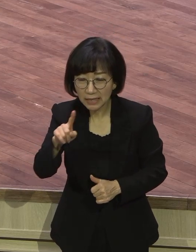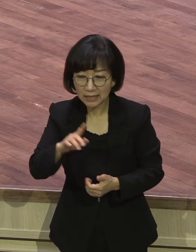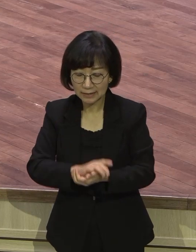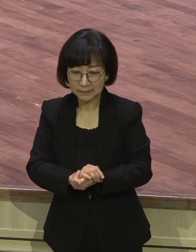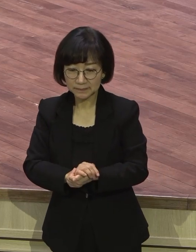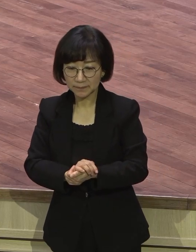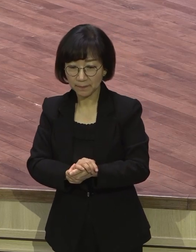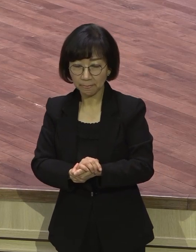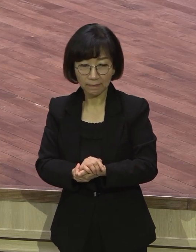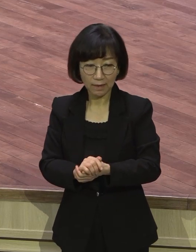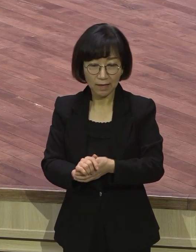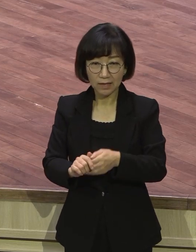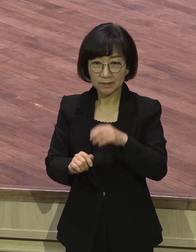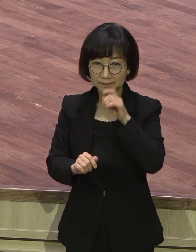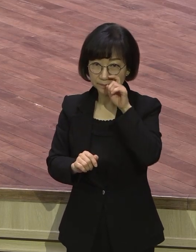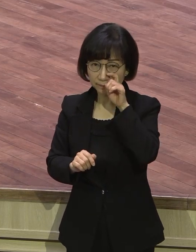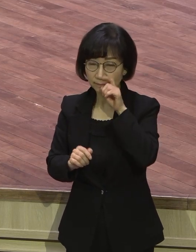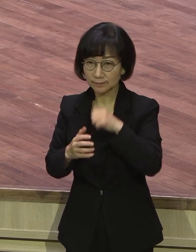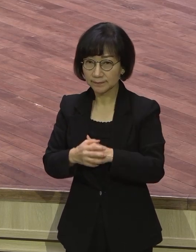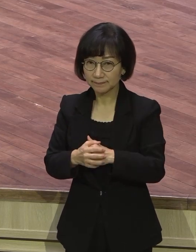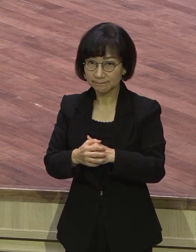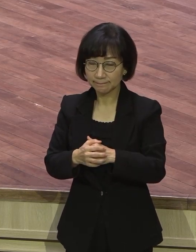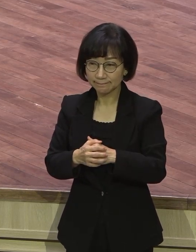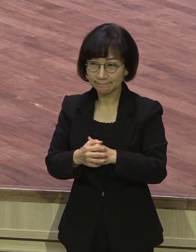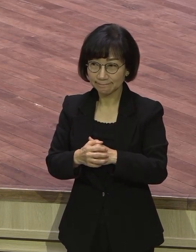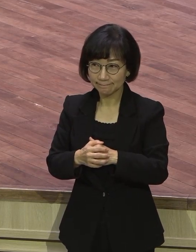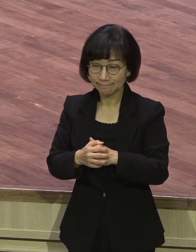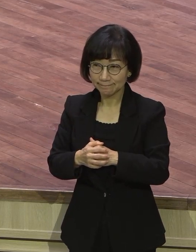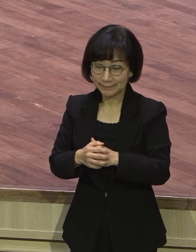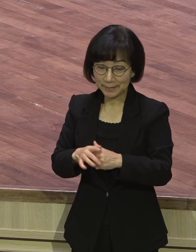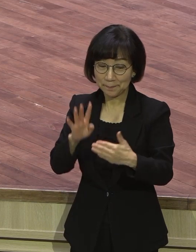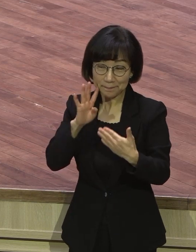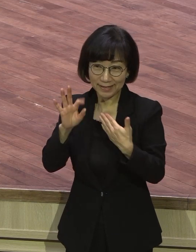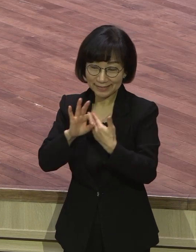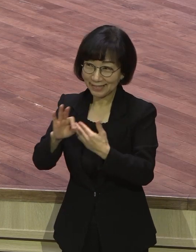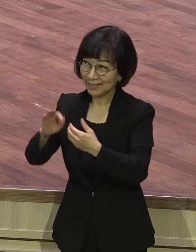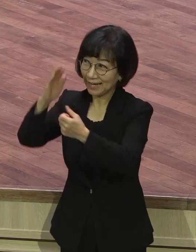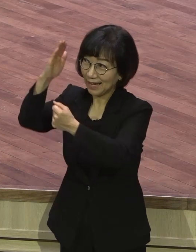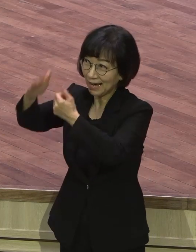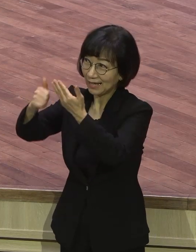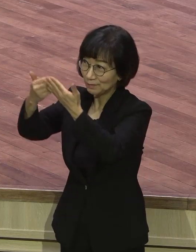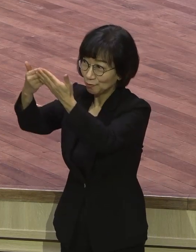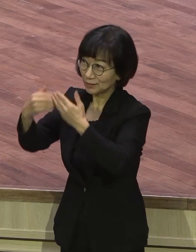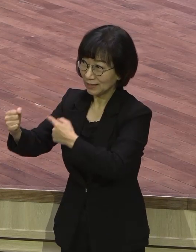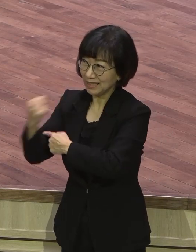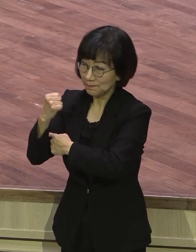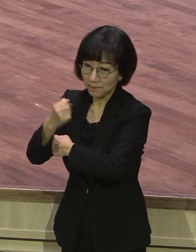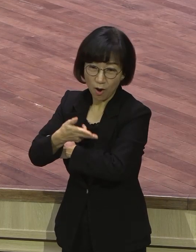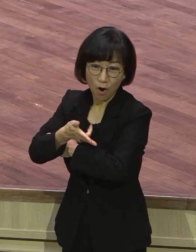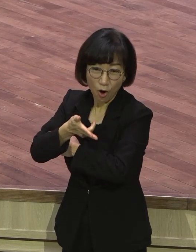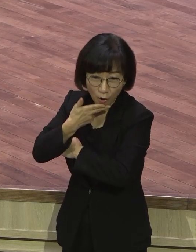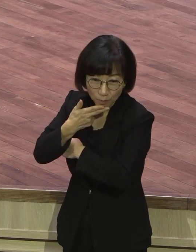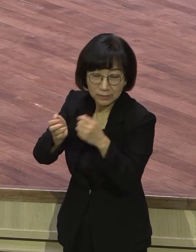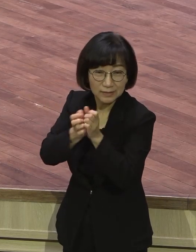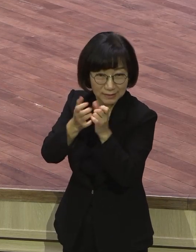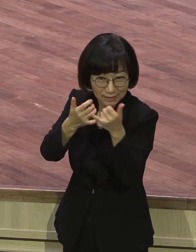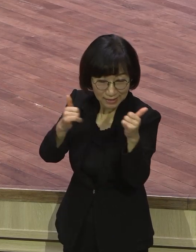밥이 되기 쉬운 존재가 하나님으로부터 주어진 힘을 얻지 못하는 사람들 다시 말하면